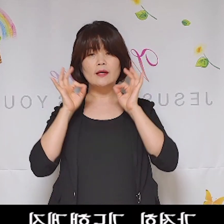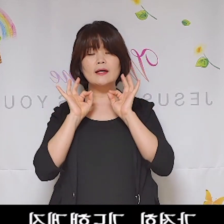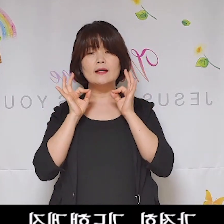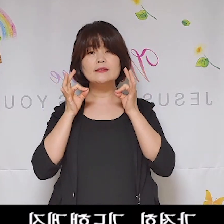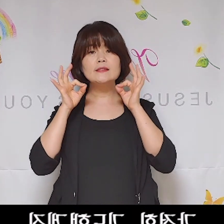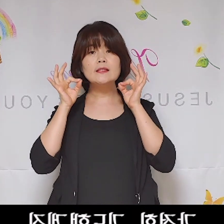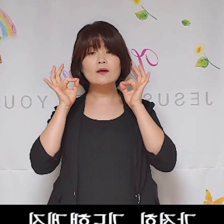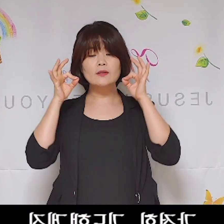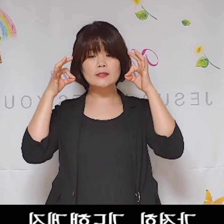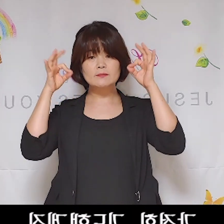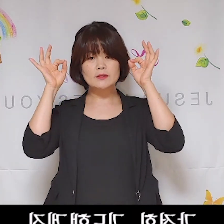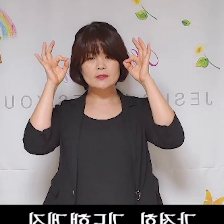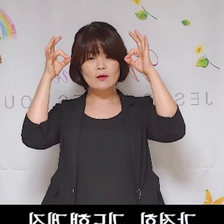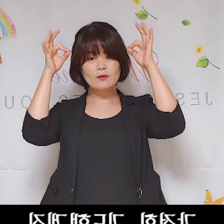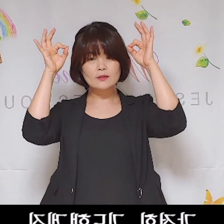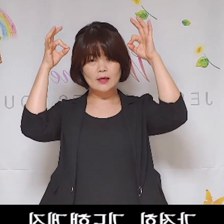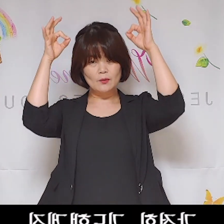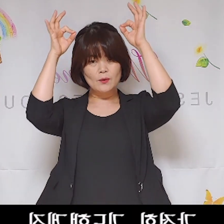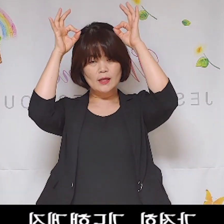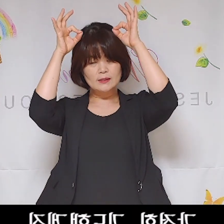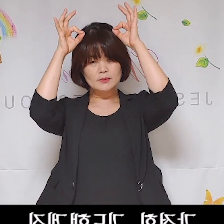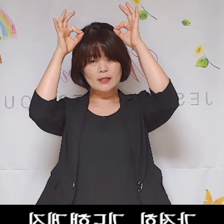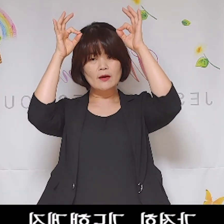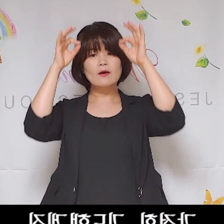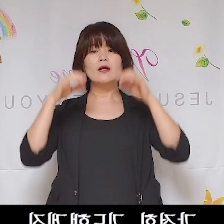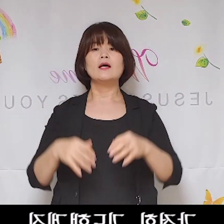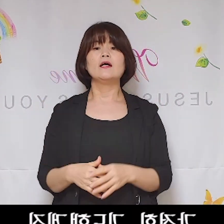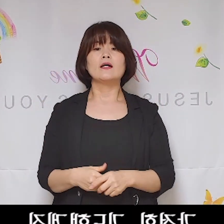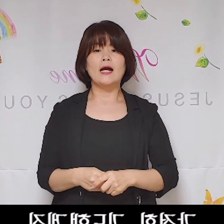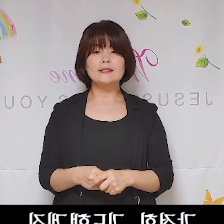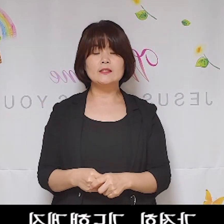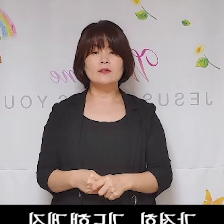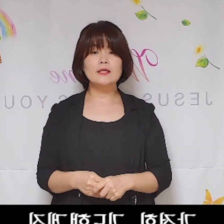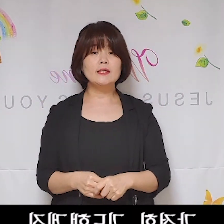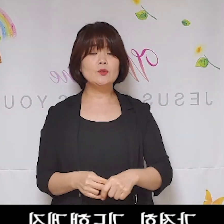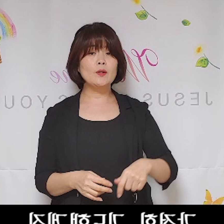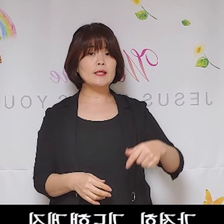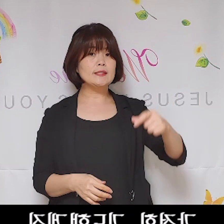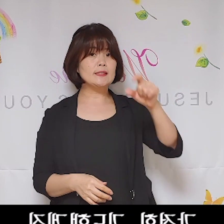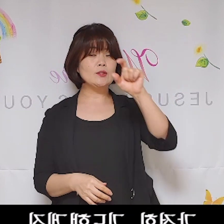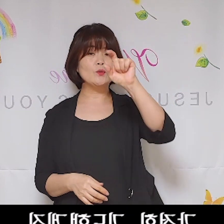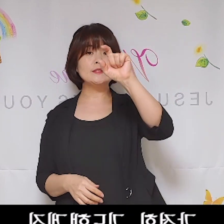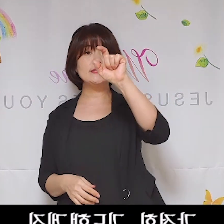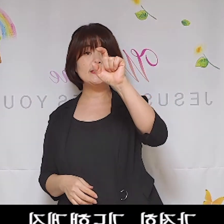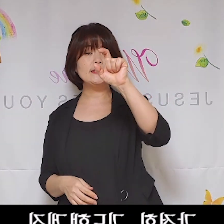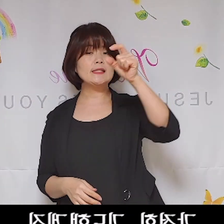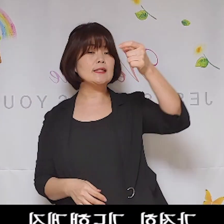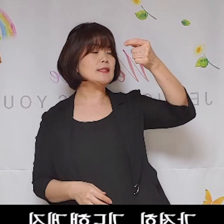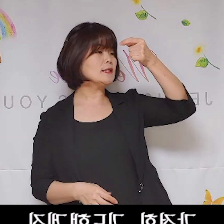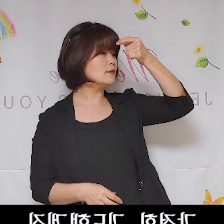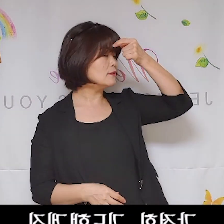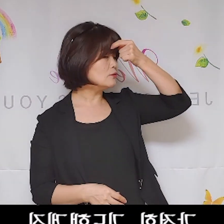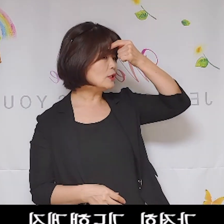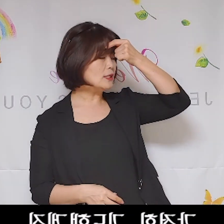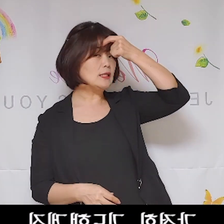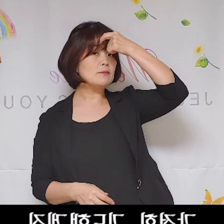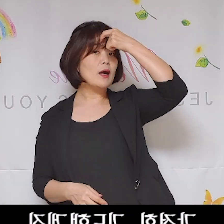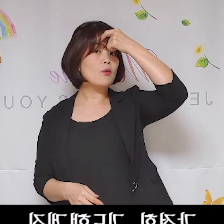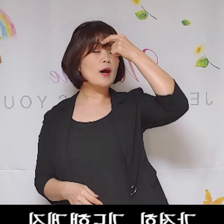약간 흔들거리시면서 올라가시면 돼요. 간절히 기도 있겠지. 기도는 C자를 우리